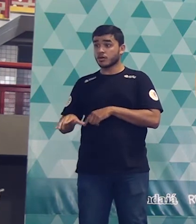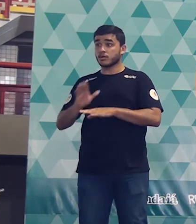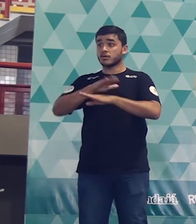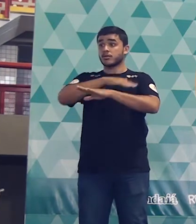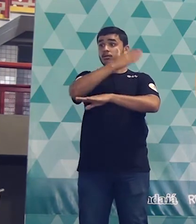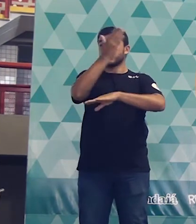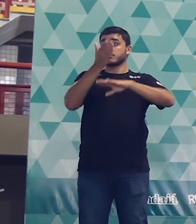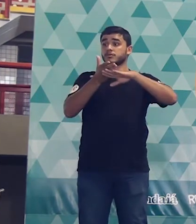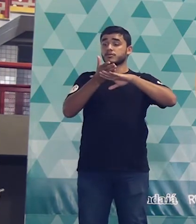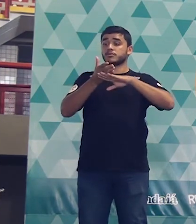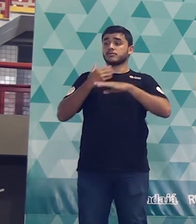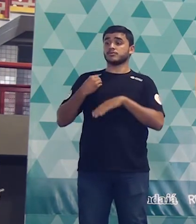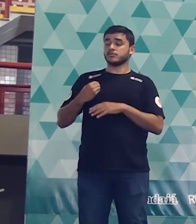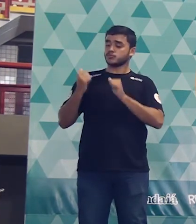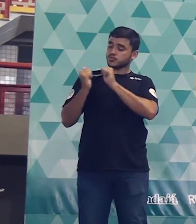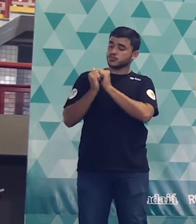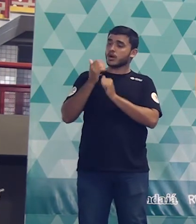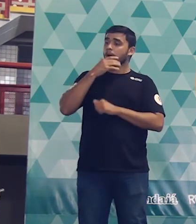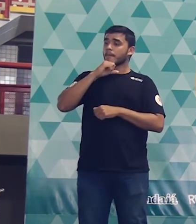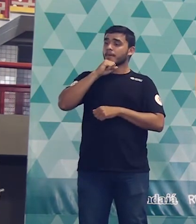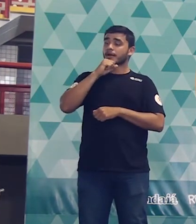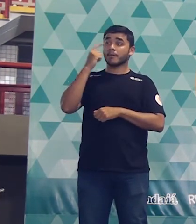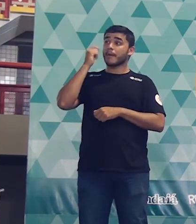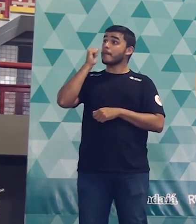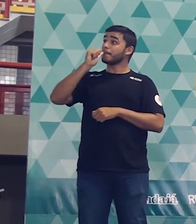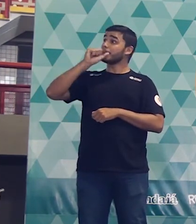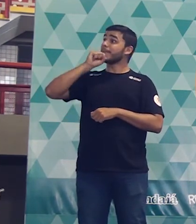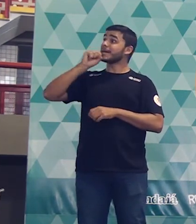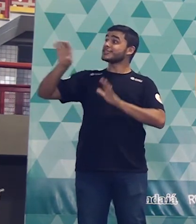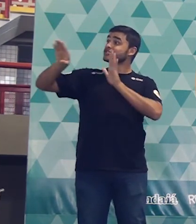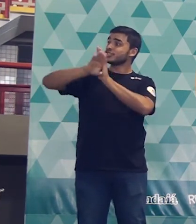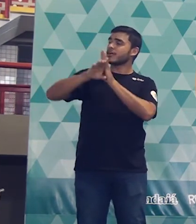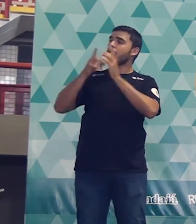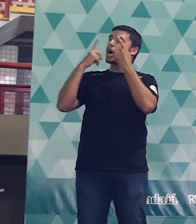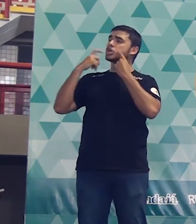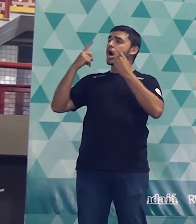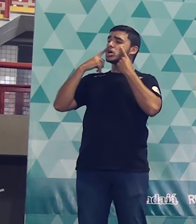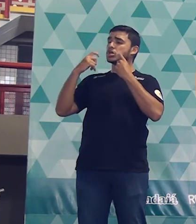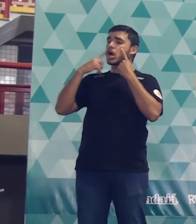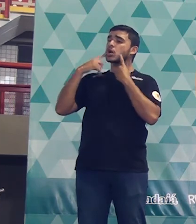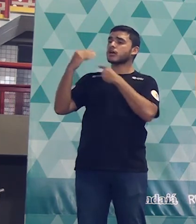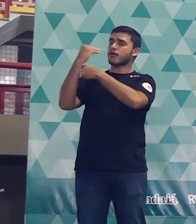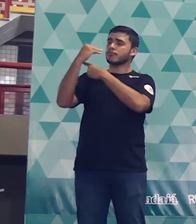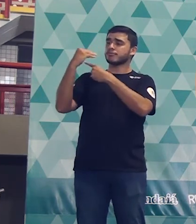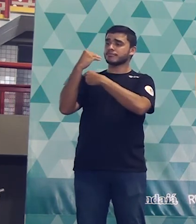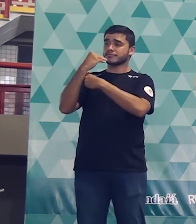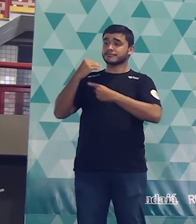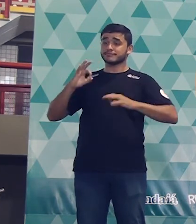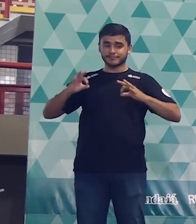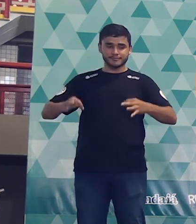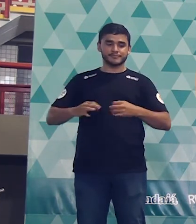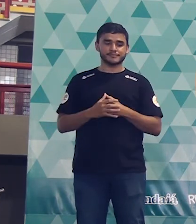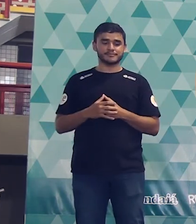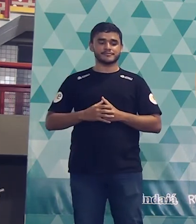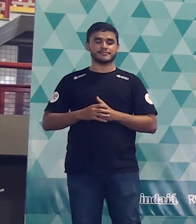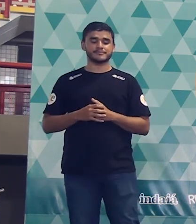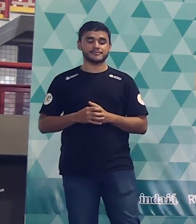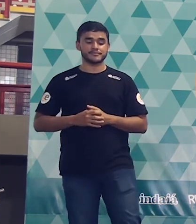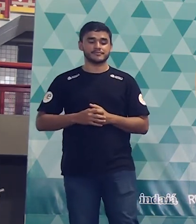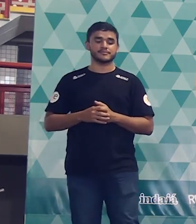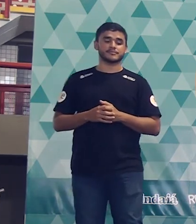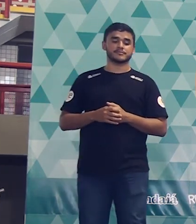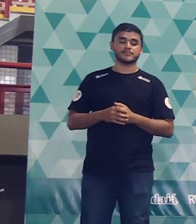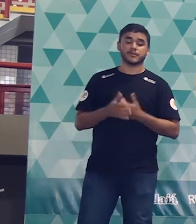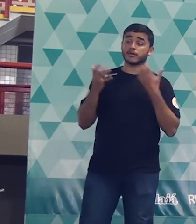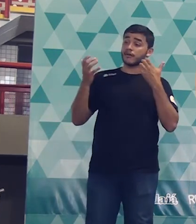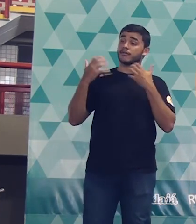chega ele começa a chorar. Mãe, o pai. O menino chorando, inventando choro, né? Mãe, sim, né? Só